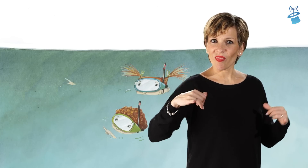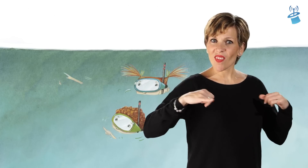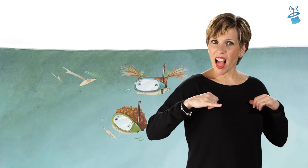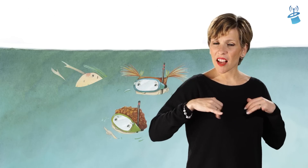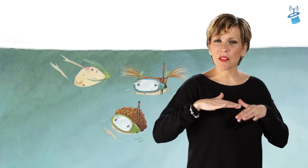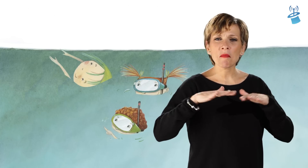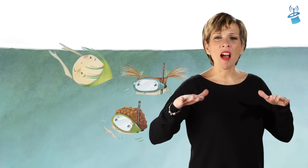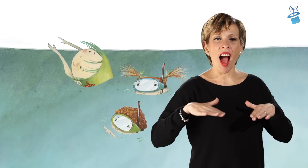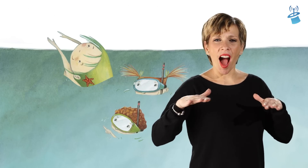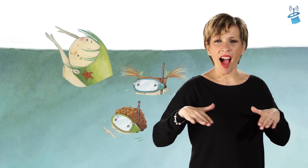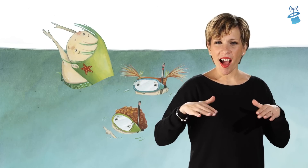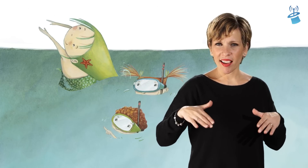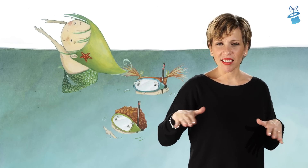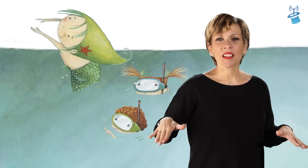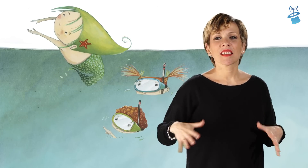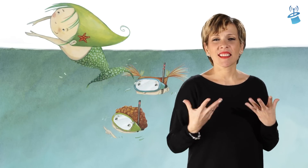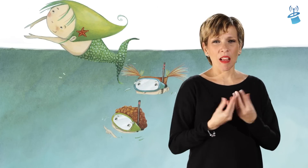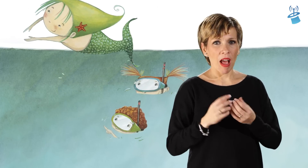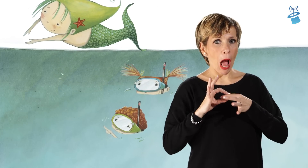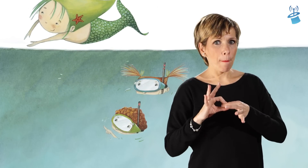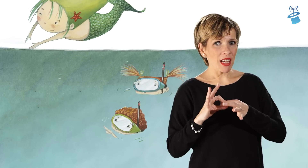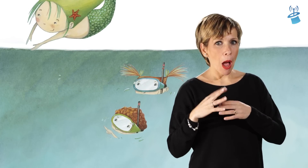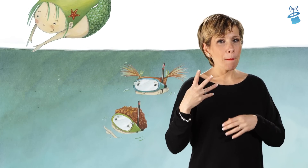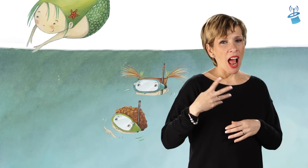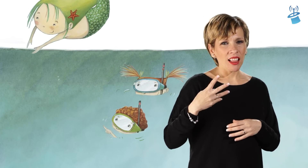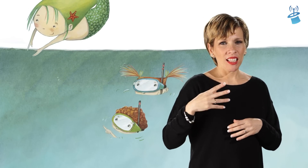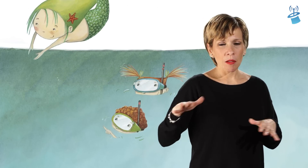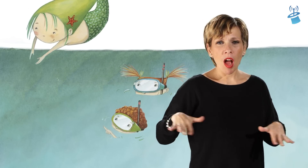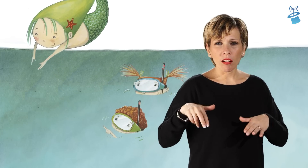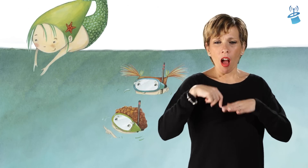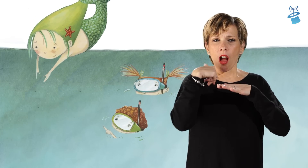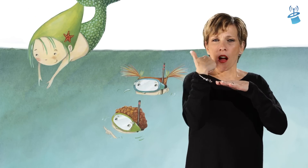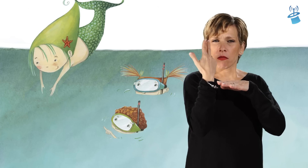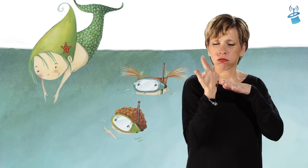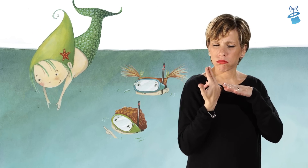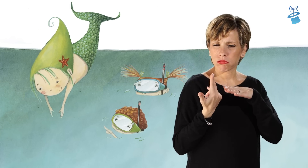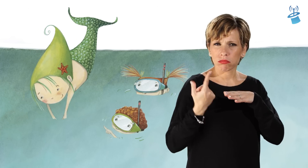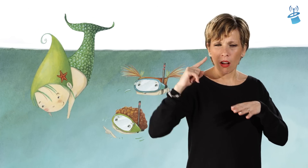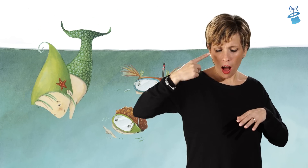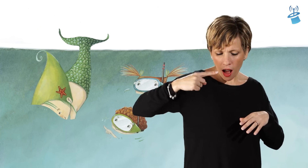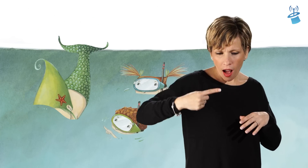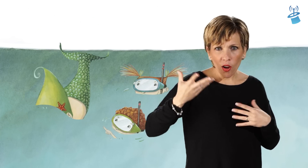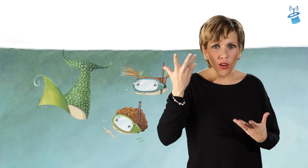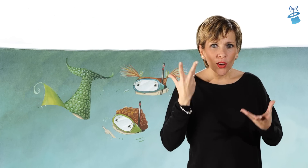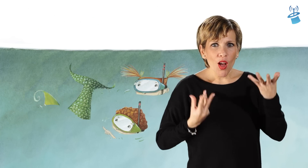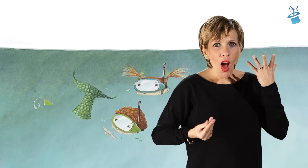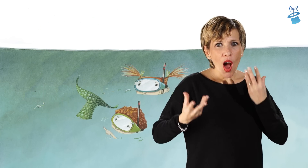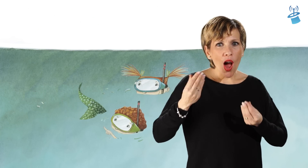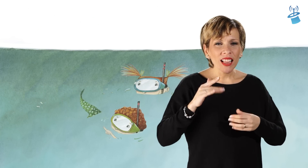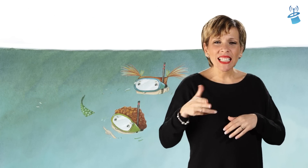Andrò in vacanza al mare con la mia amica Matilde. Nuoteremo fino alla grotta delle sirene e faremo il giro